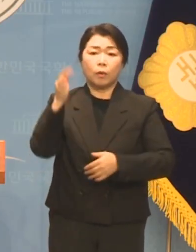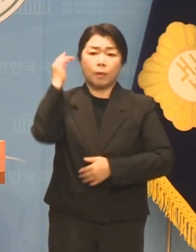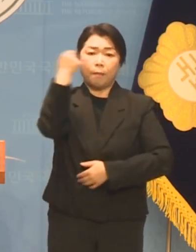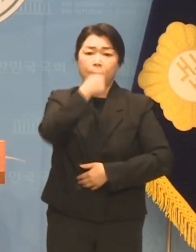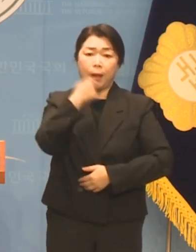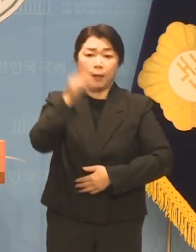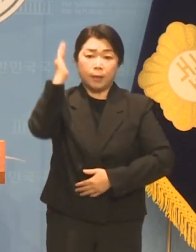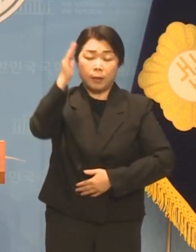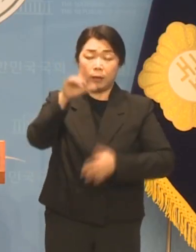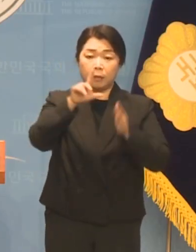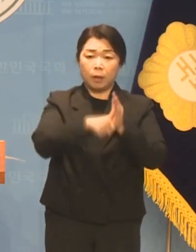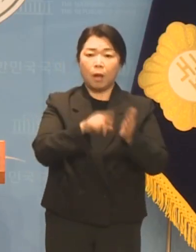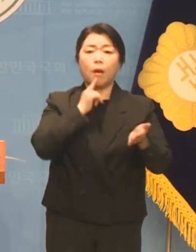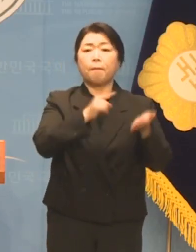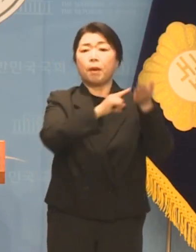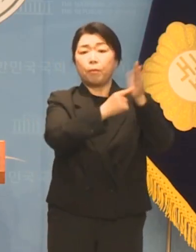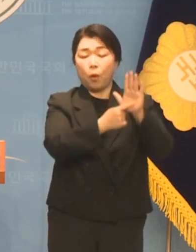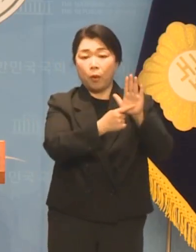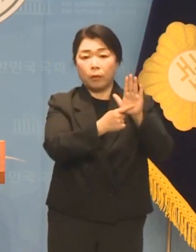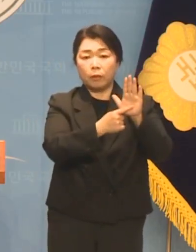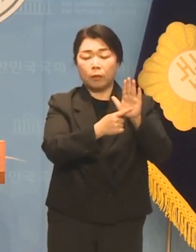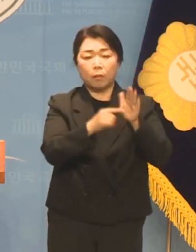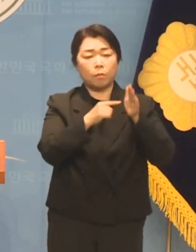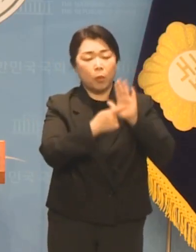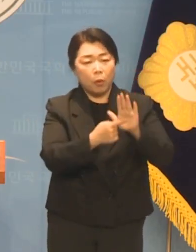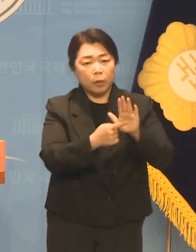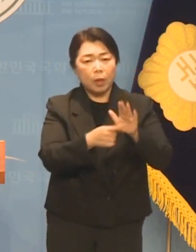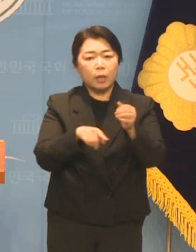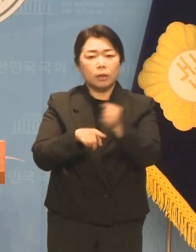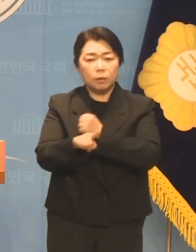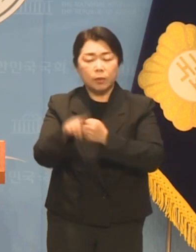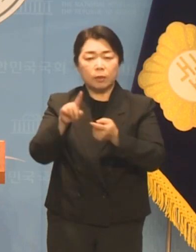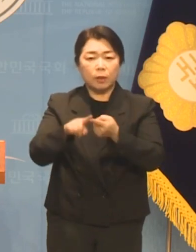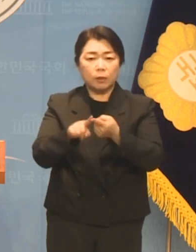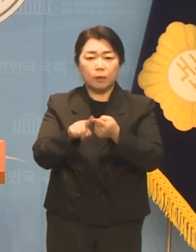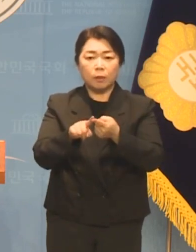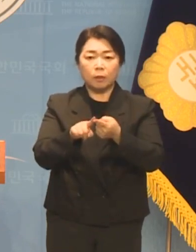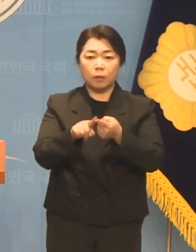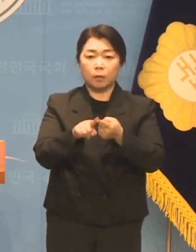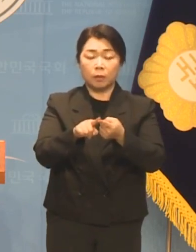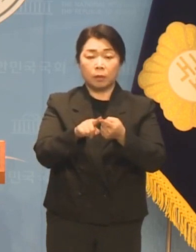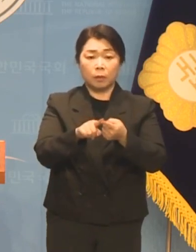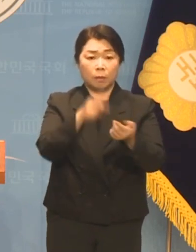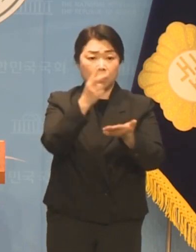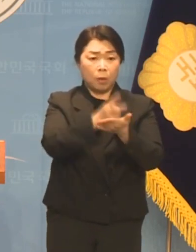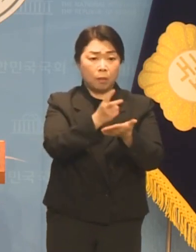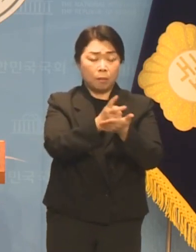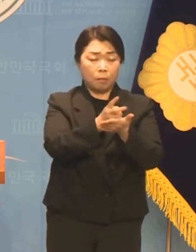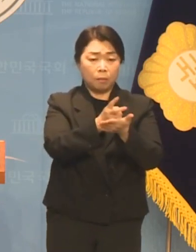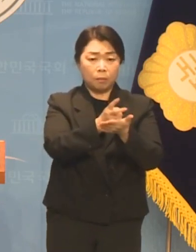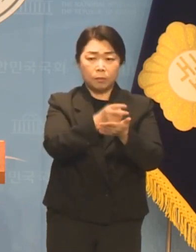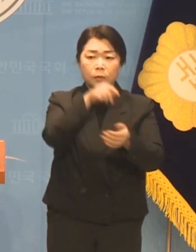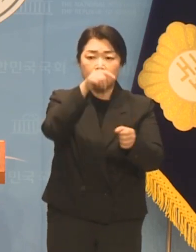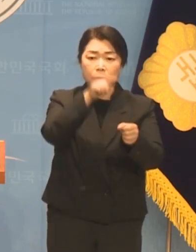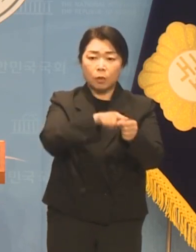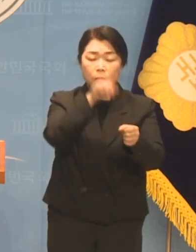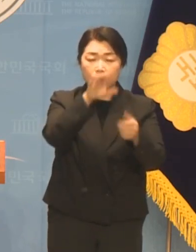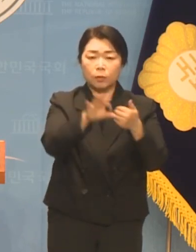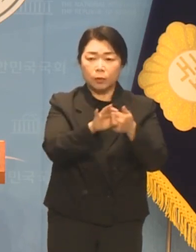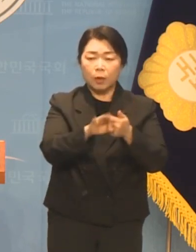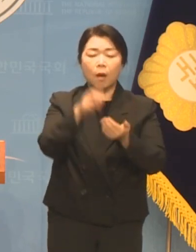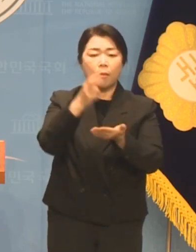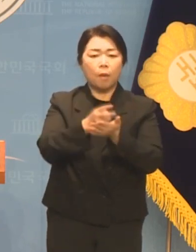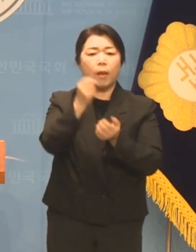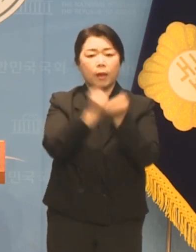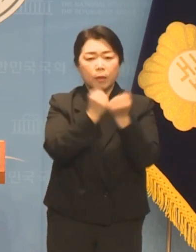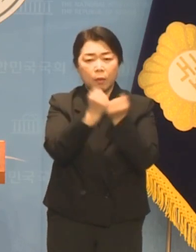선거인의 관점에서 표현의 의미를 새겨야 한다는 법리에 정면으로 배치된다는 대법원